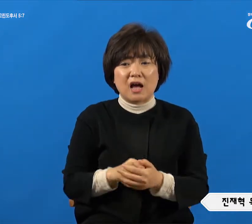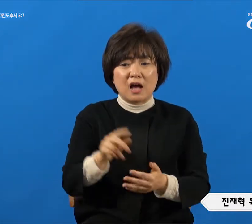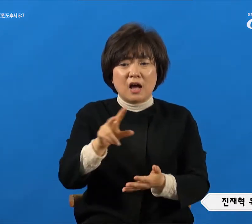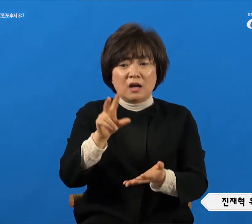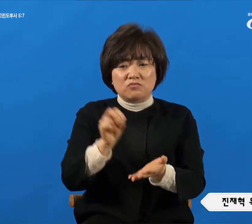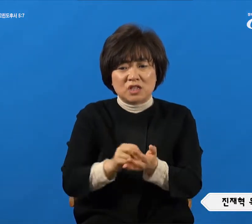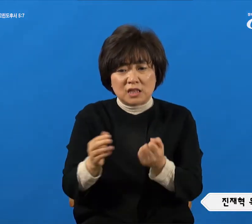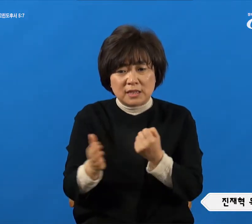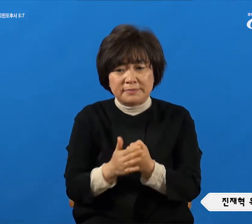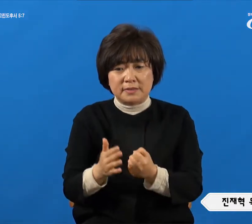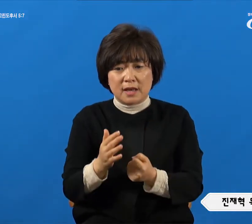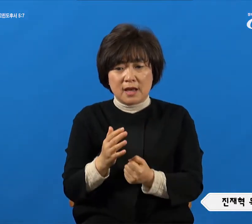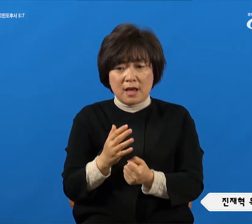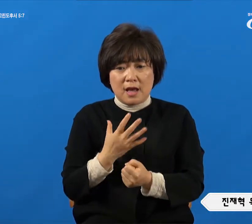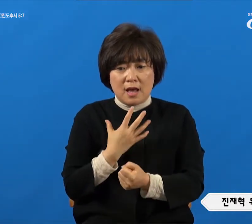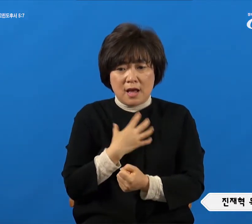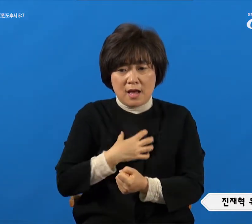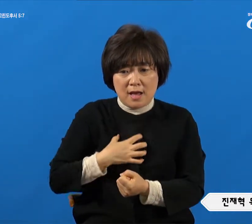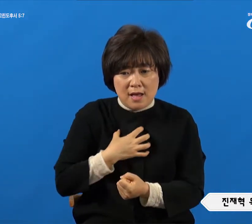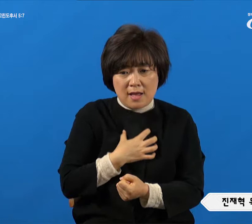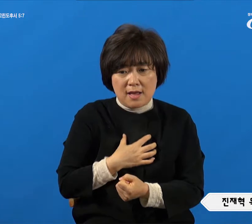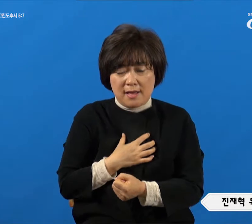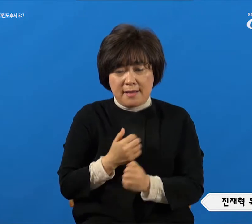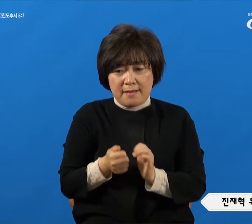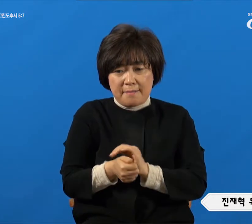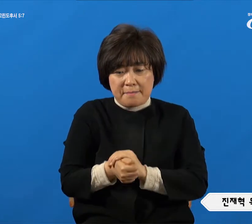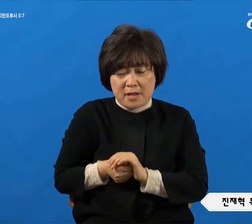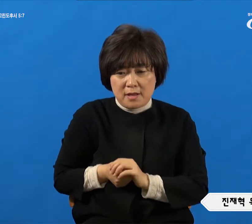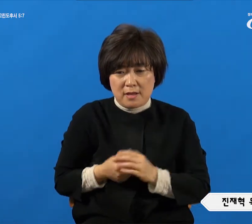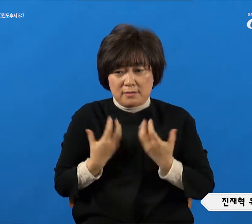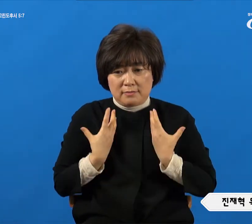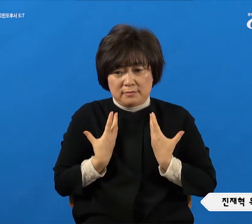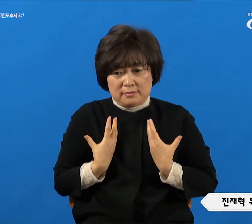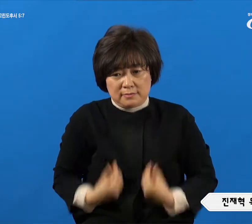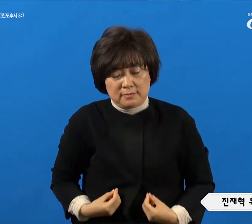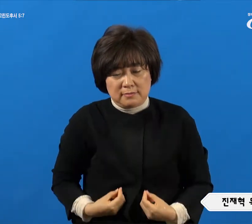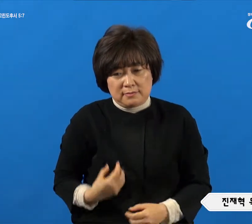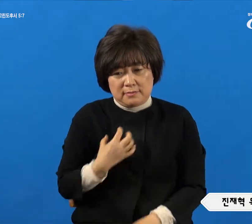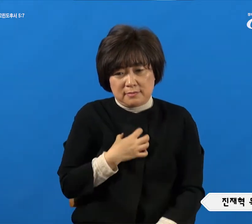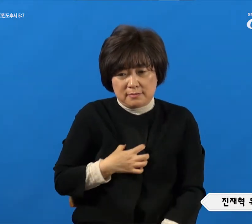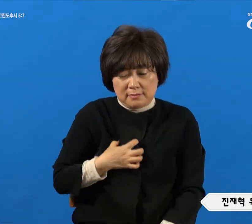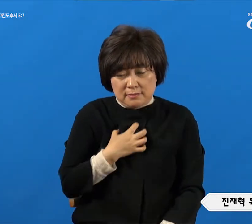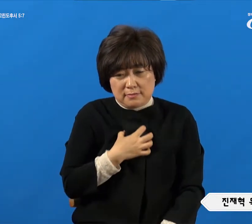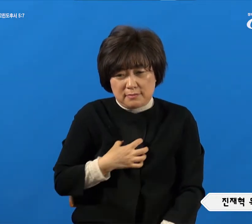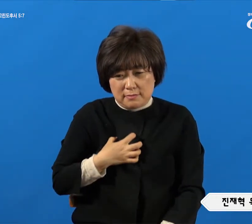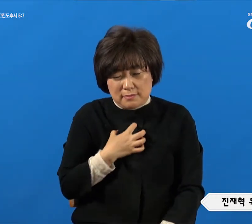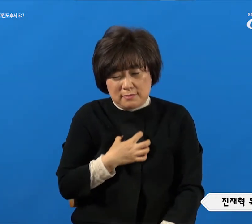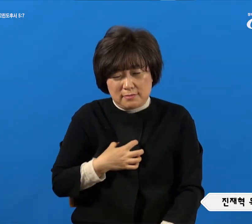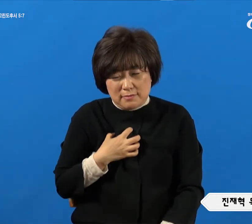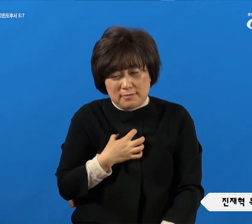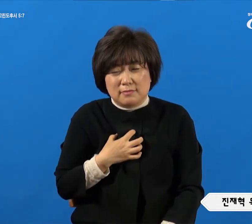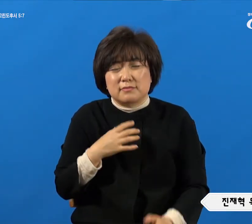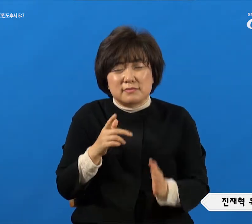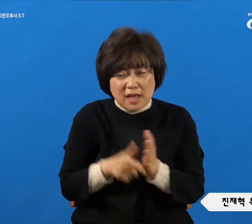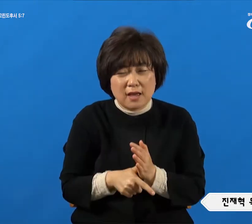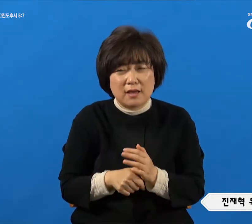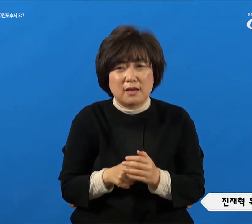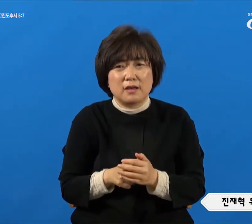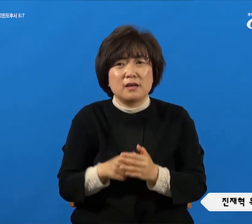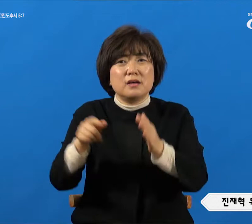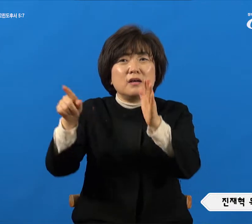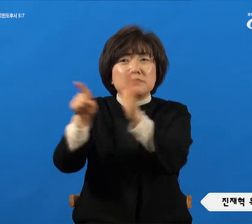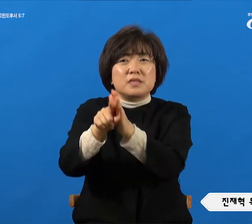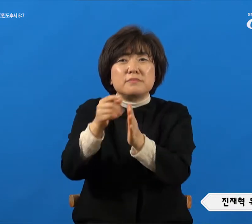때문에 위축되고 소심한 마음 가운데 낙심한 부분이 있다면 오늘 성경은 여러분과 저에게